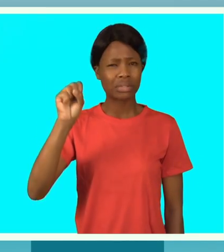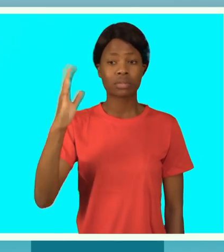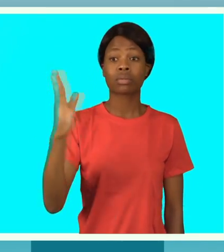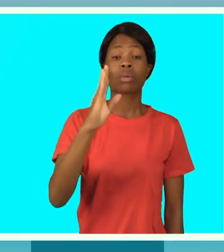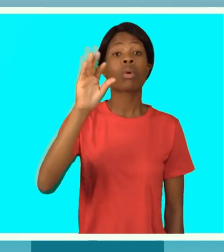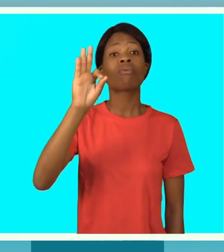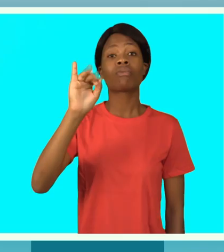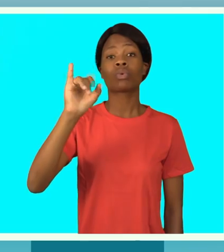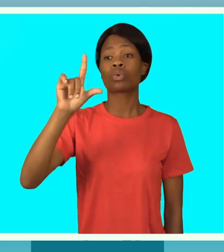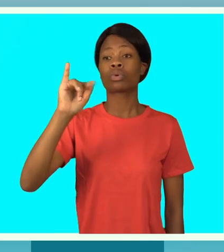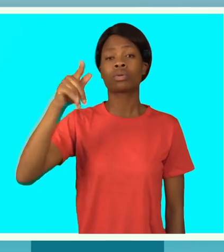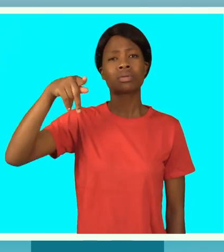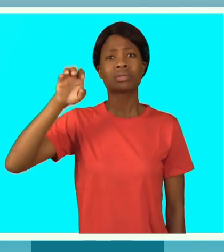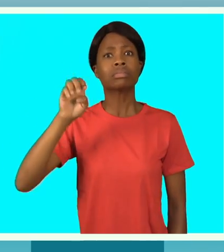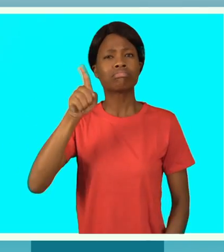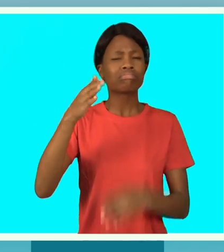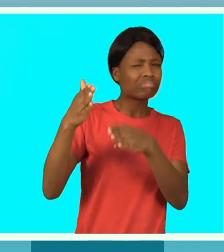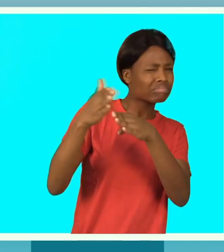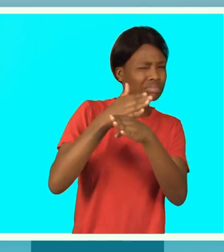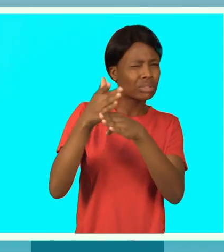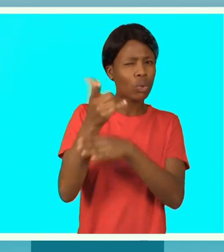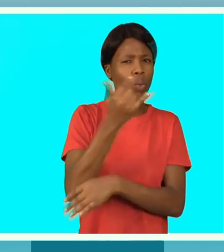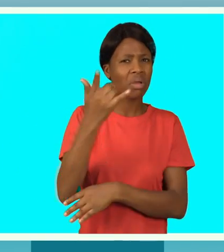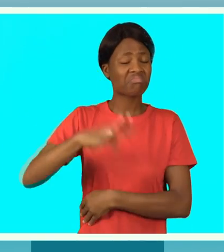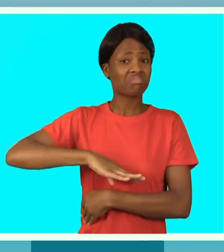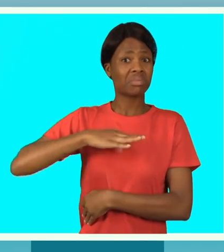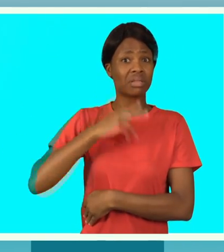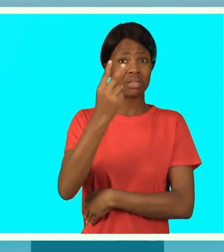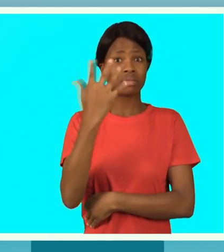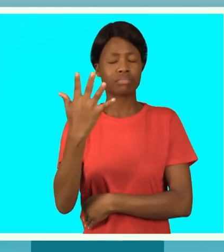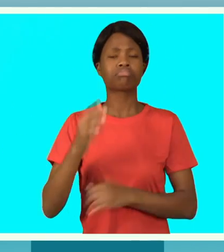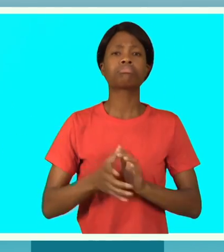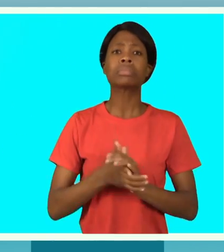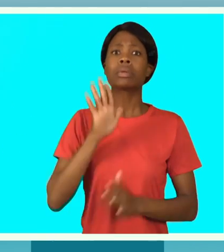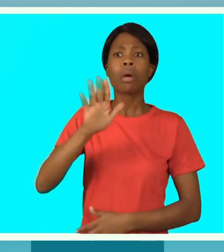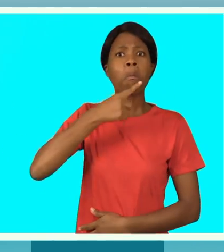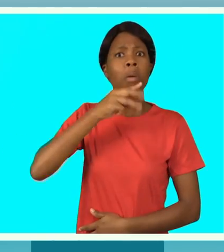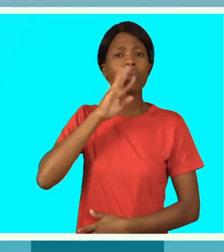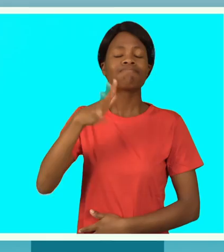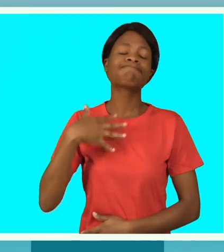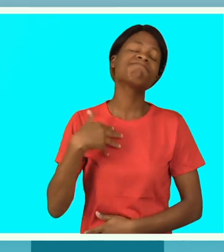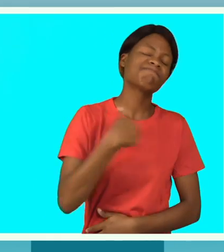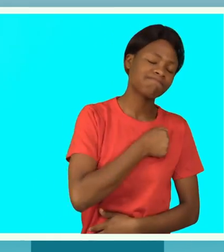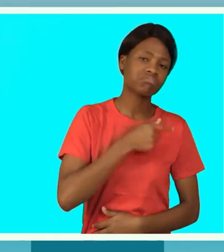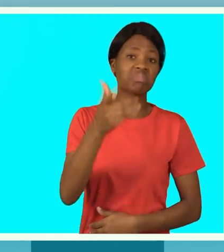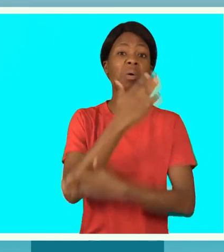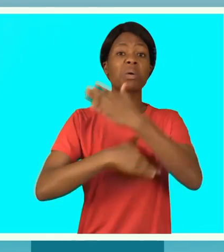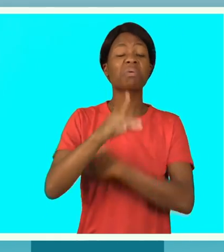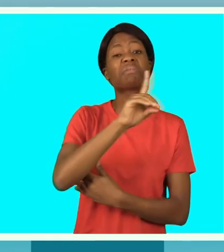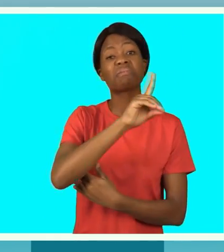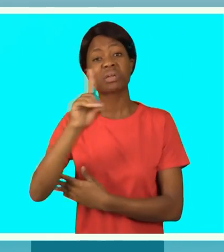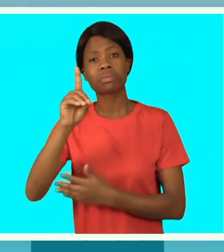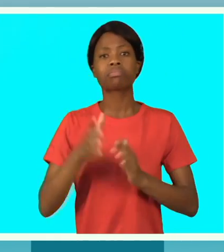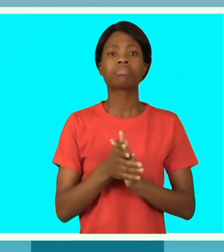Domingos Filipe é parte destes números. Com 25 anos de idade, órfão de pais e com deficiência